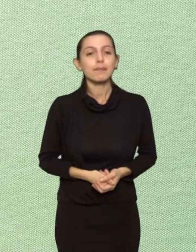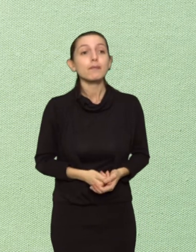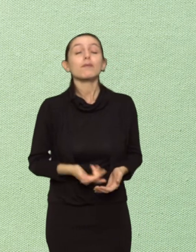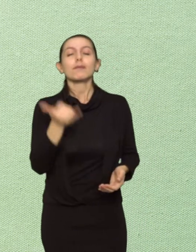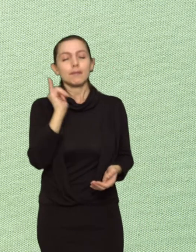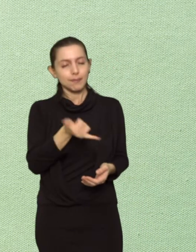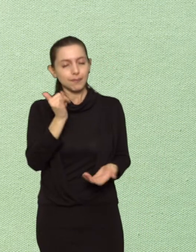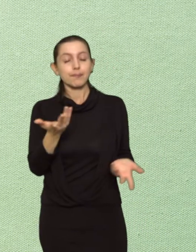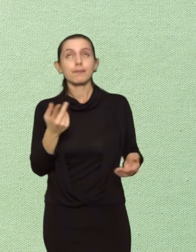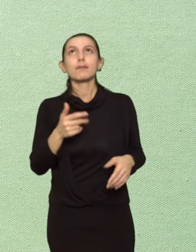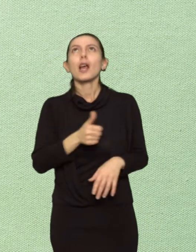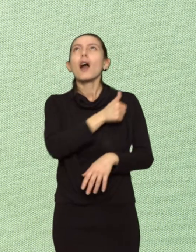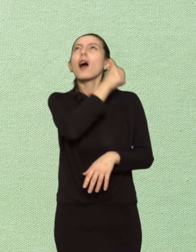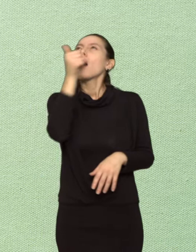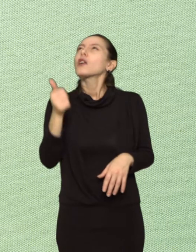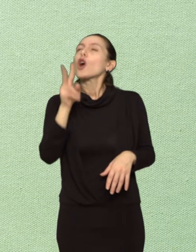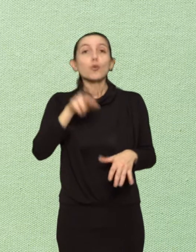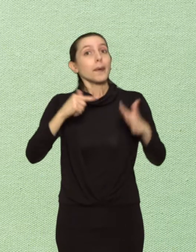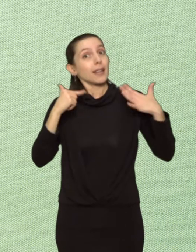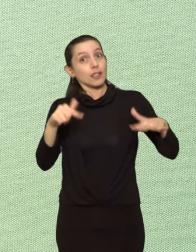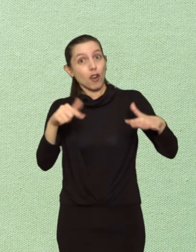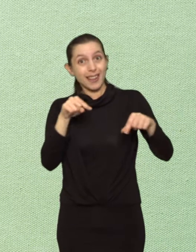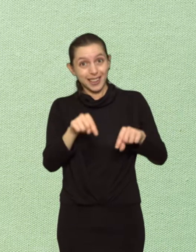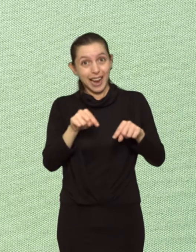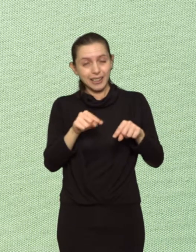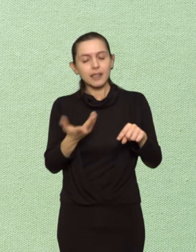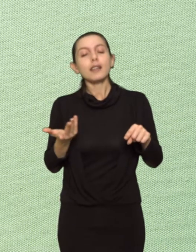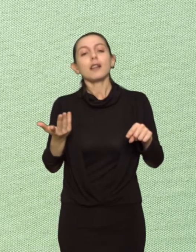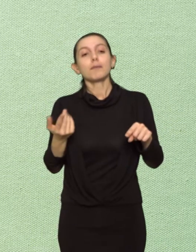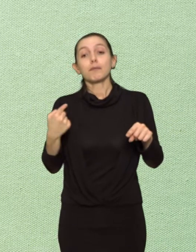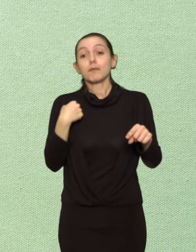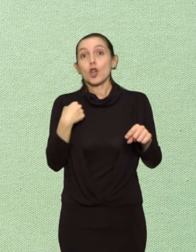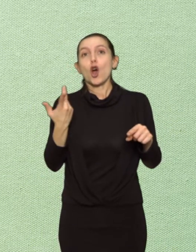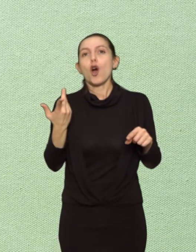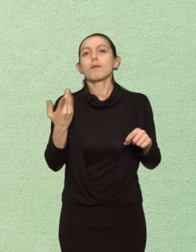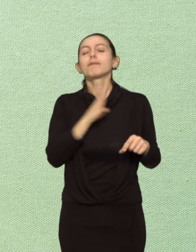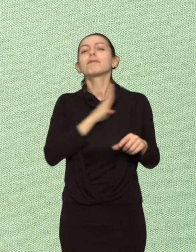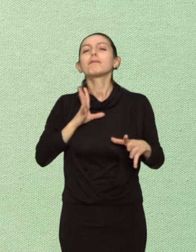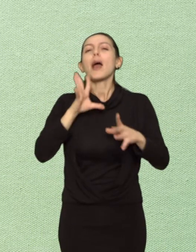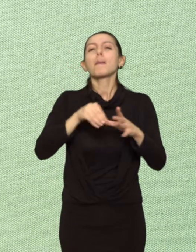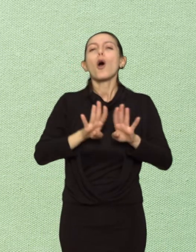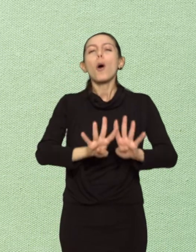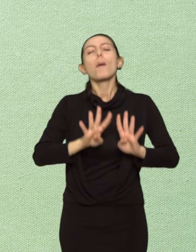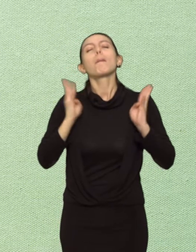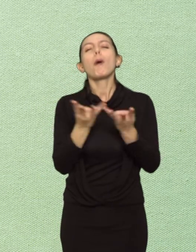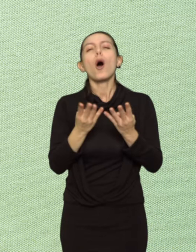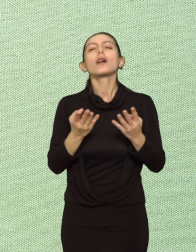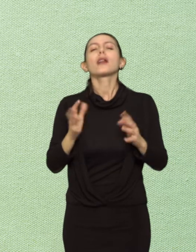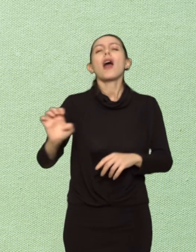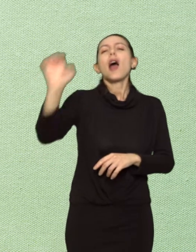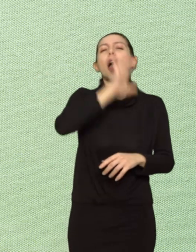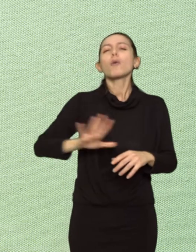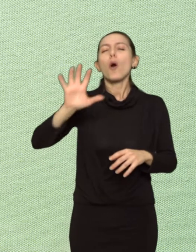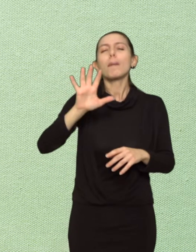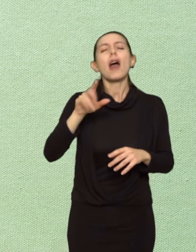Sì, nel 2017 io sono membro del board dell'European Disability Forum, il